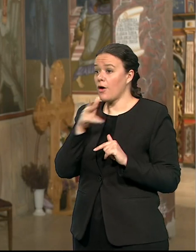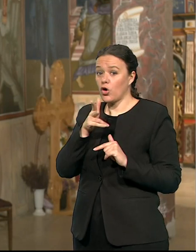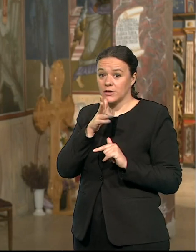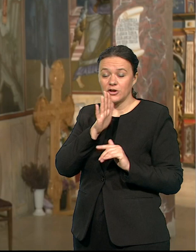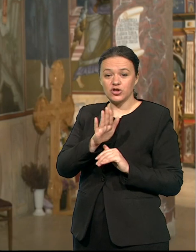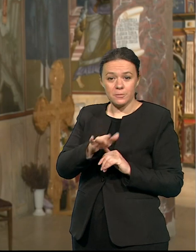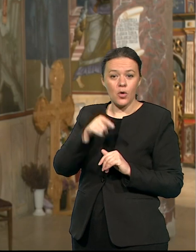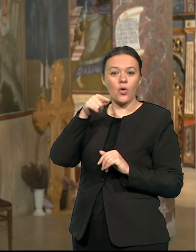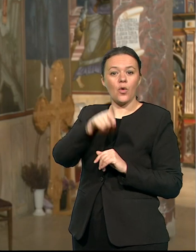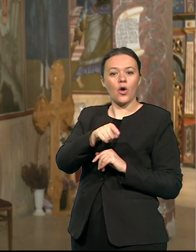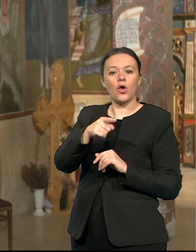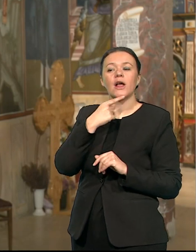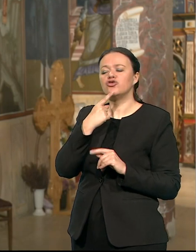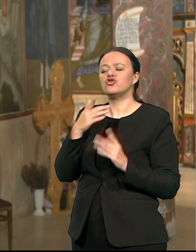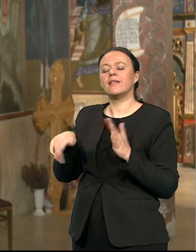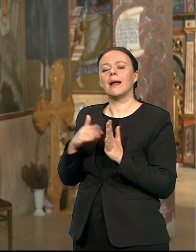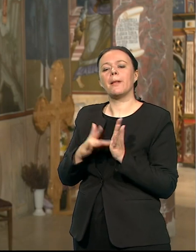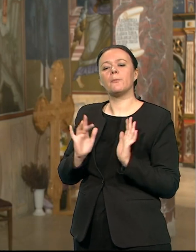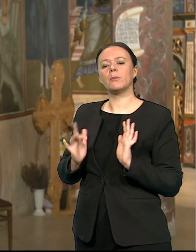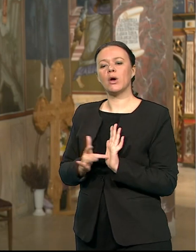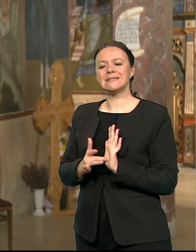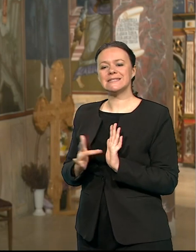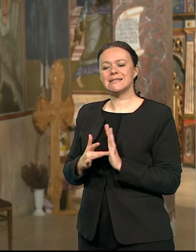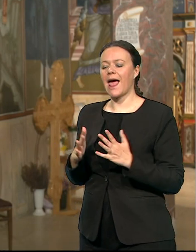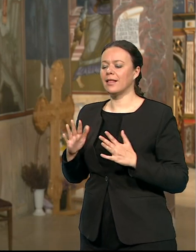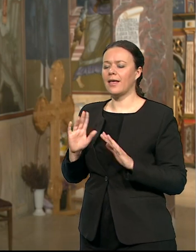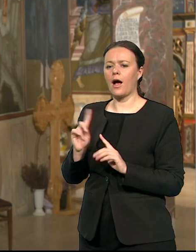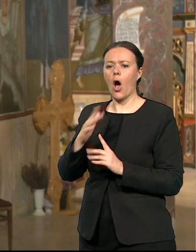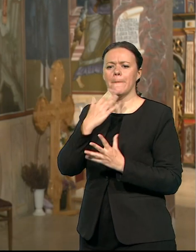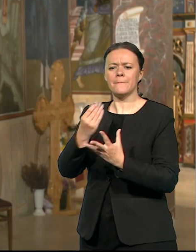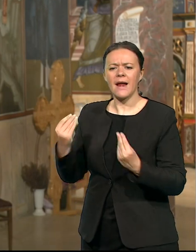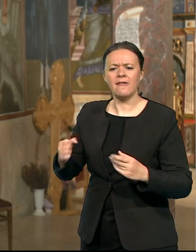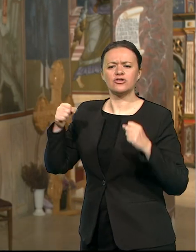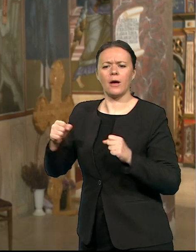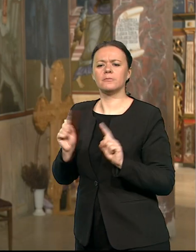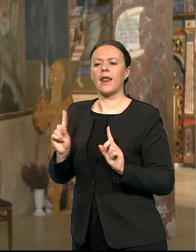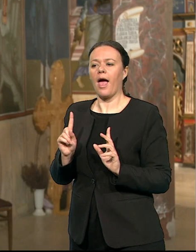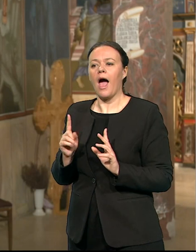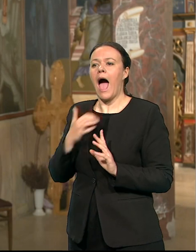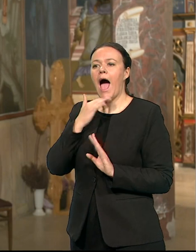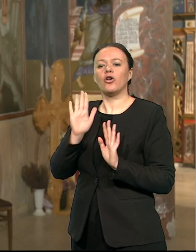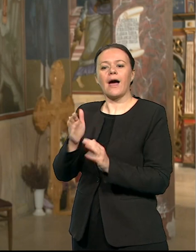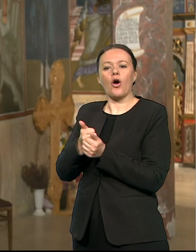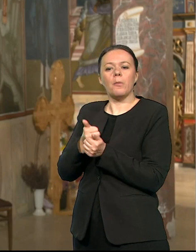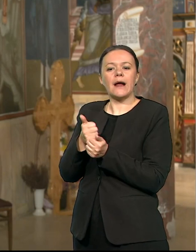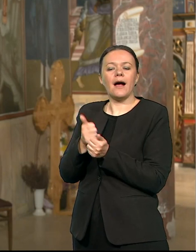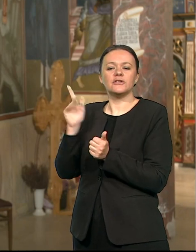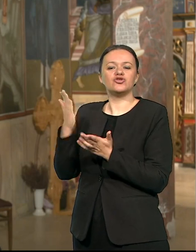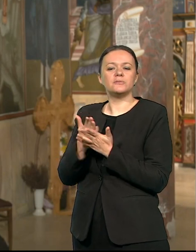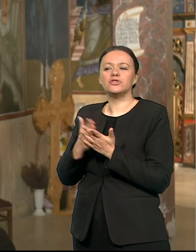Antonije Veliki, držite se umerenosti, pokrićete mnoštvo vaših grehova, mi se tu na tim